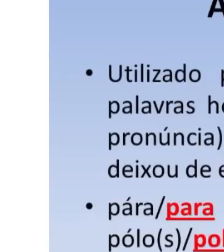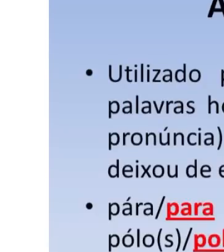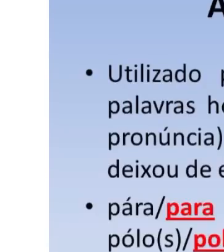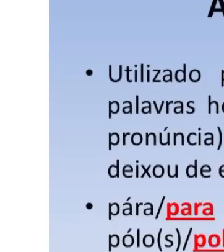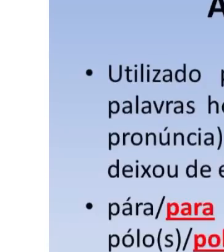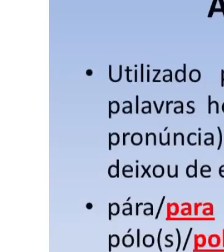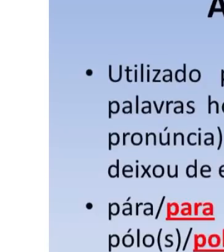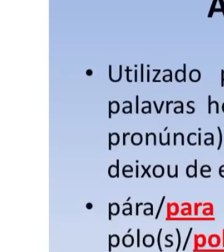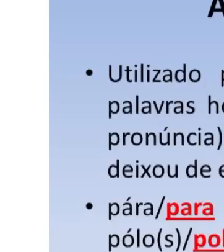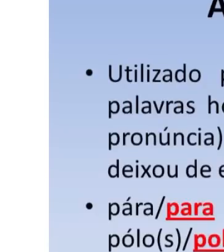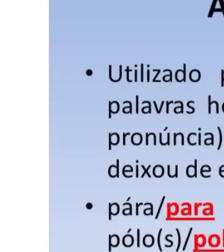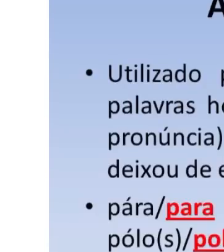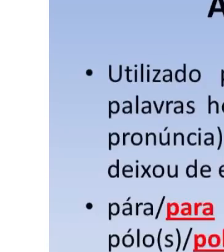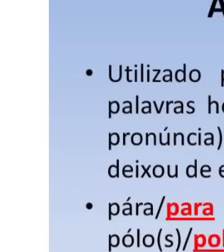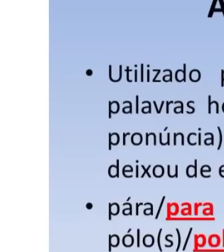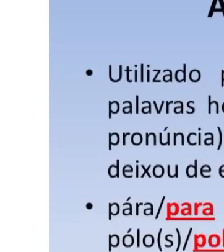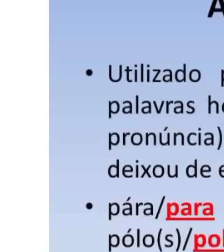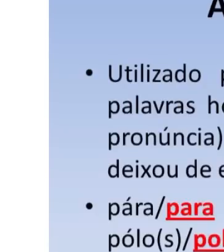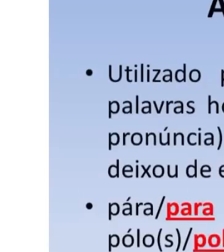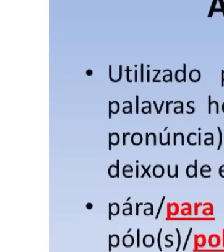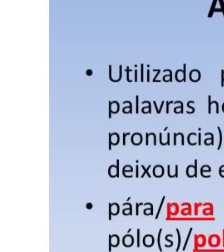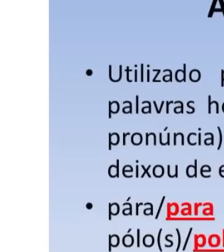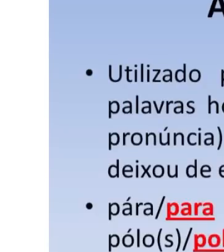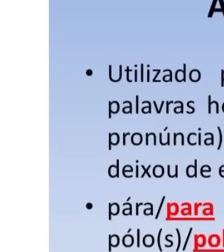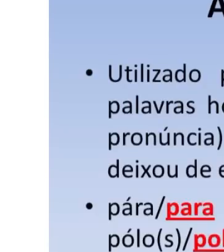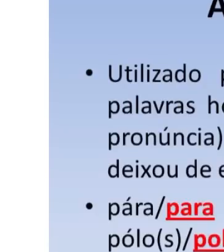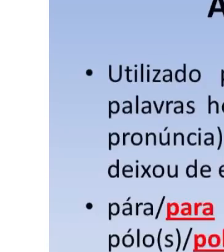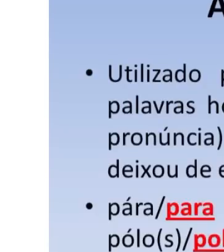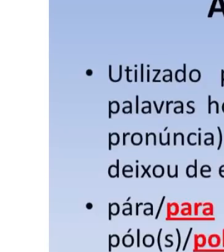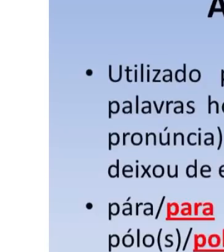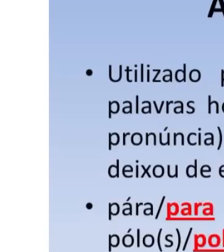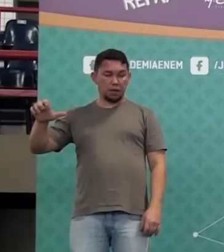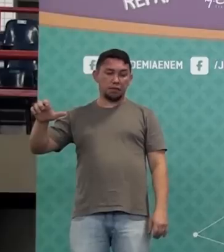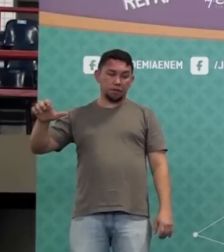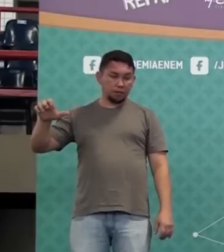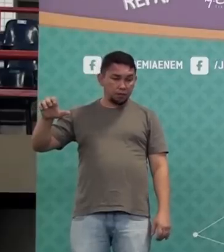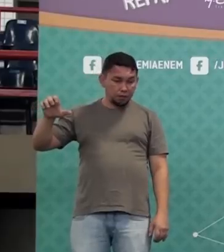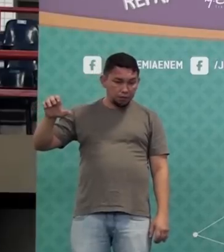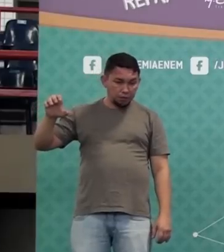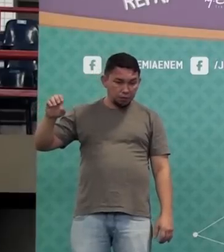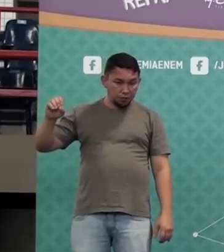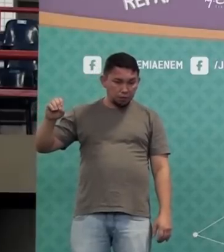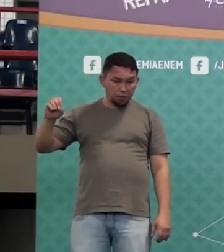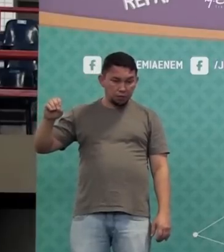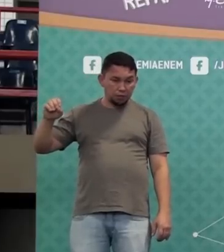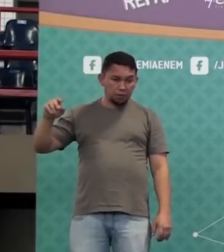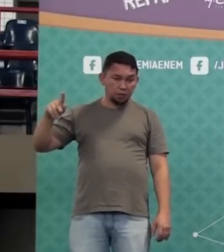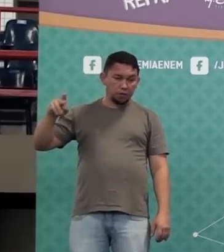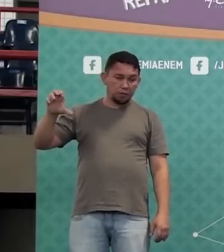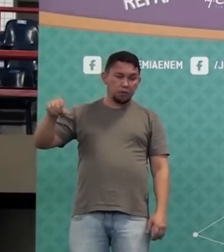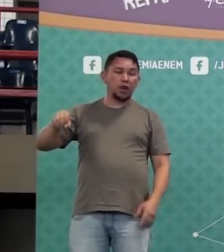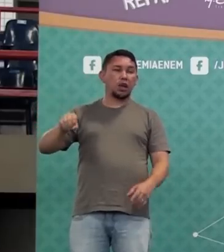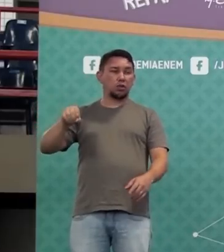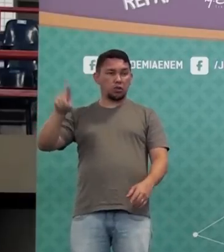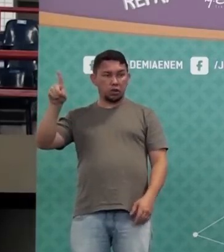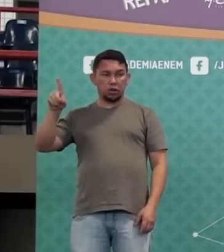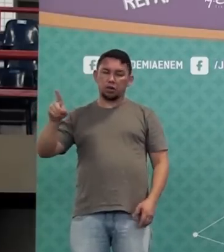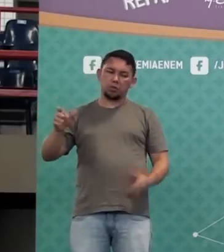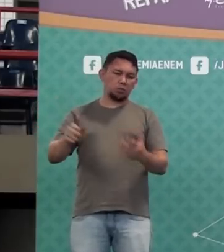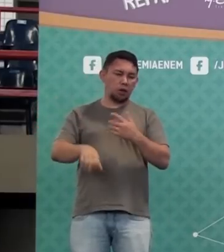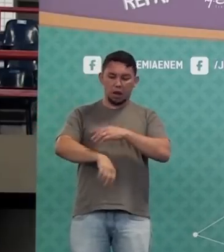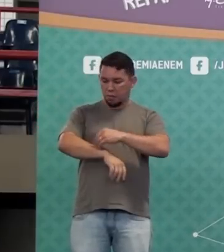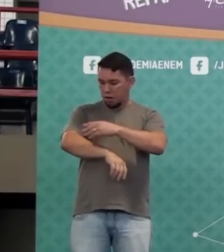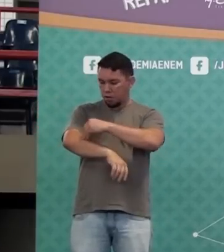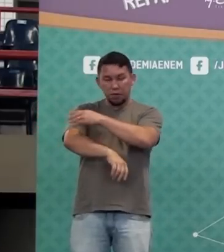fosse pelo no masculino, cabelo, pelo do gato, pelo do cachorro, tinha acento. Hoje não